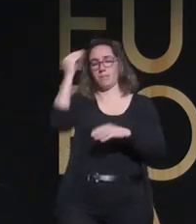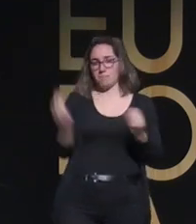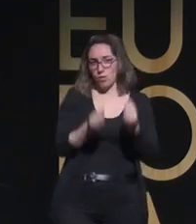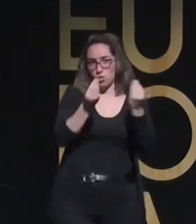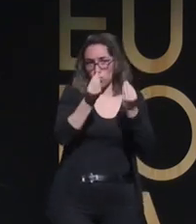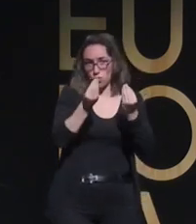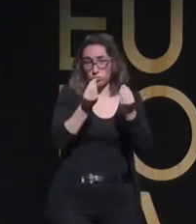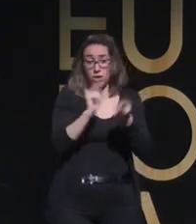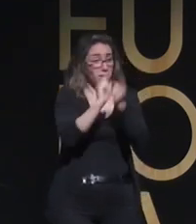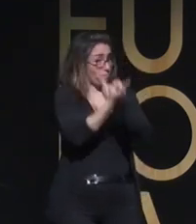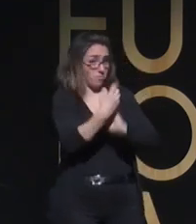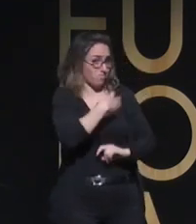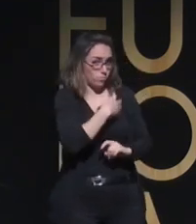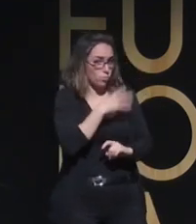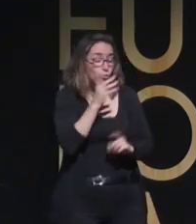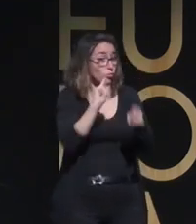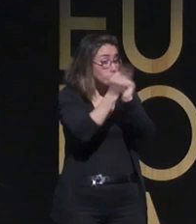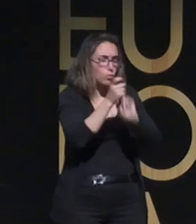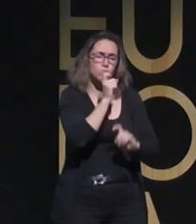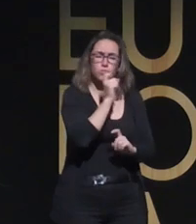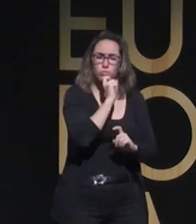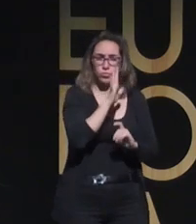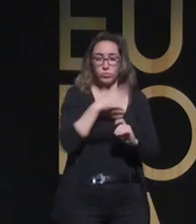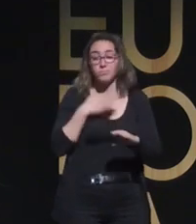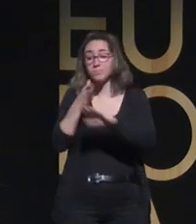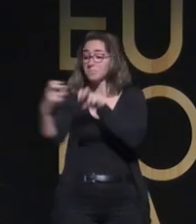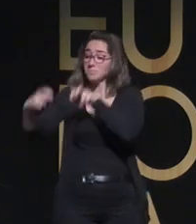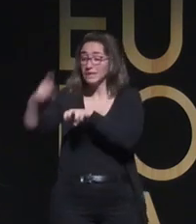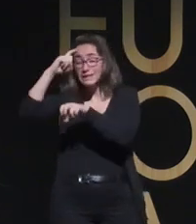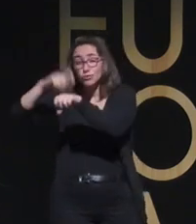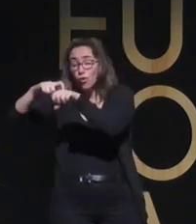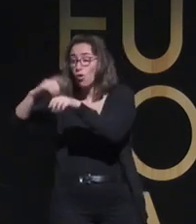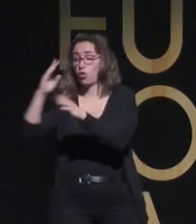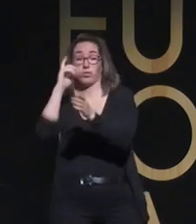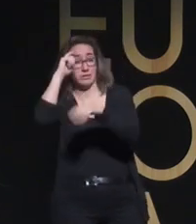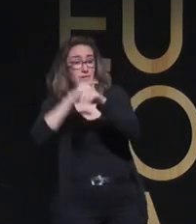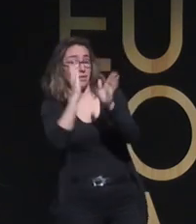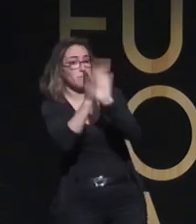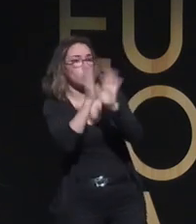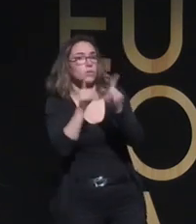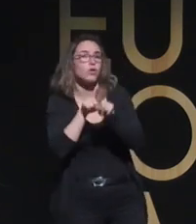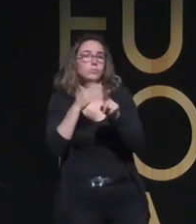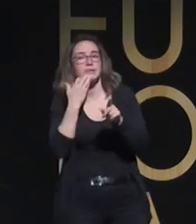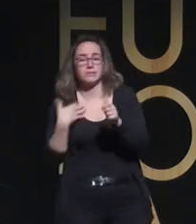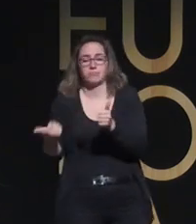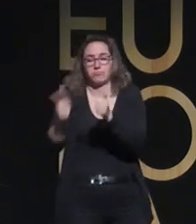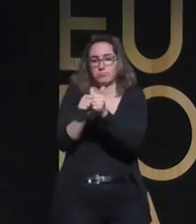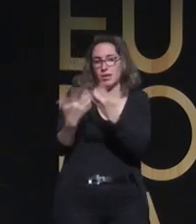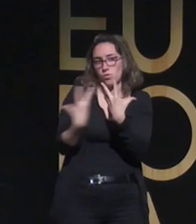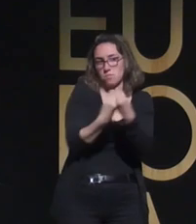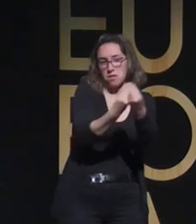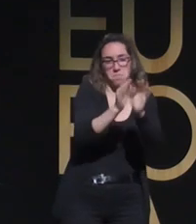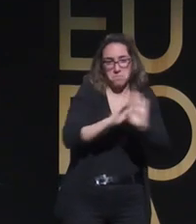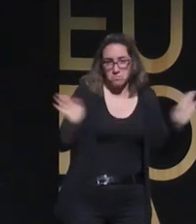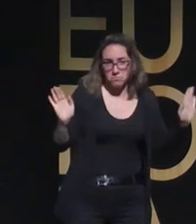No cambiarlo. Porque es muy difícil cambiarlo. Muchas veces yo digo, ir al psicólogo o al terapeuta, cuando es un tema de adolescencia, por ejemplo, es que alguien te acompaña, que transite. Había una expresión